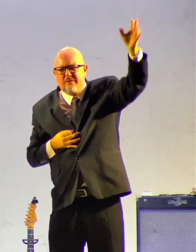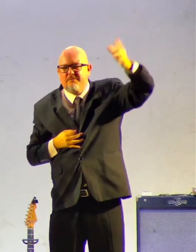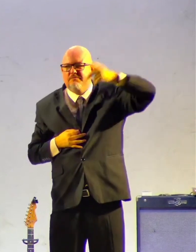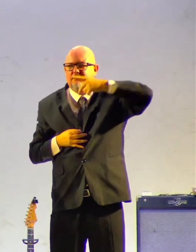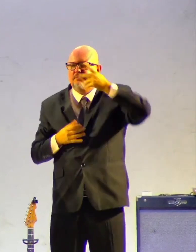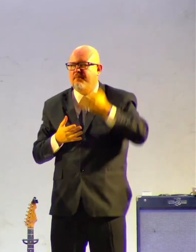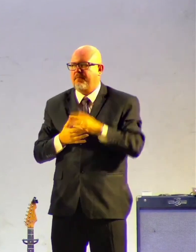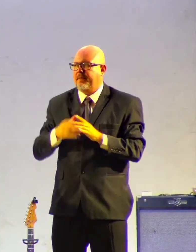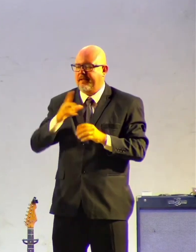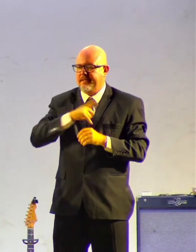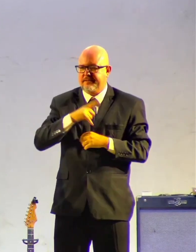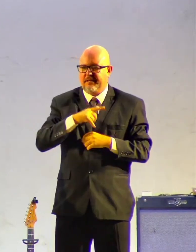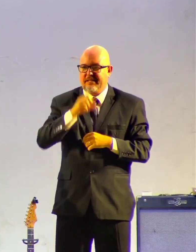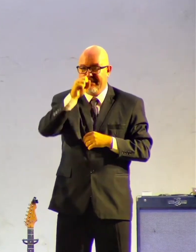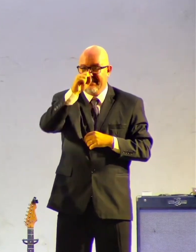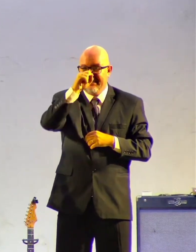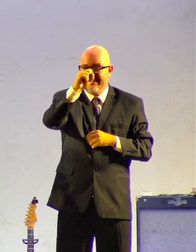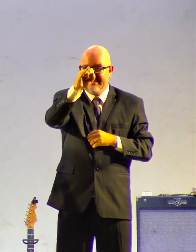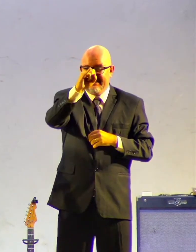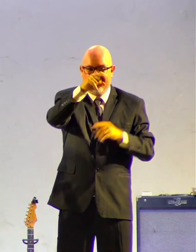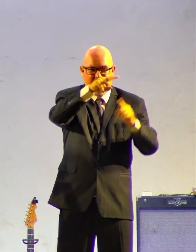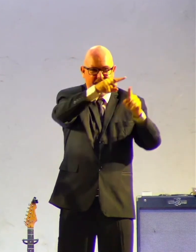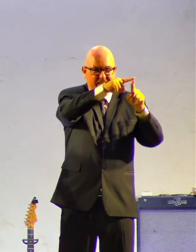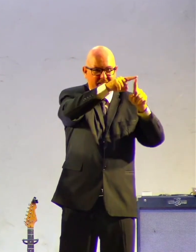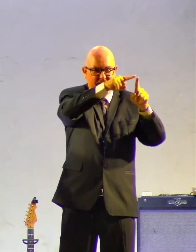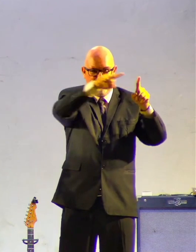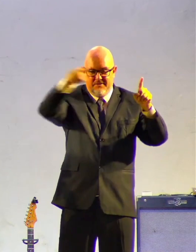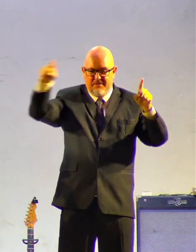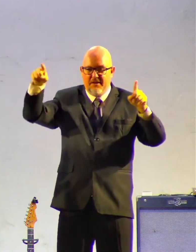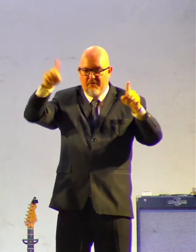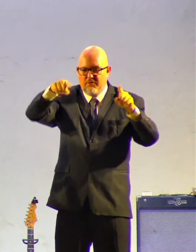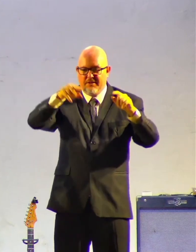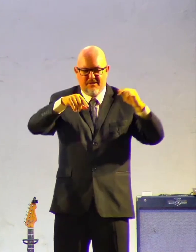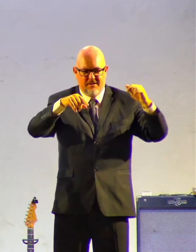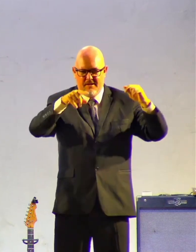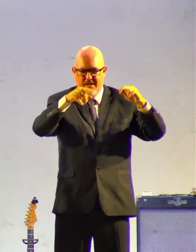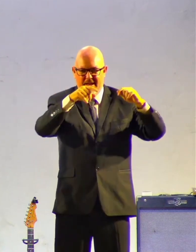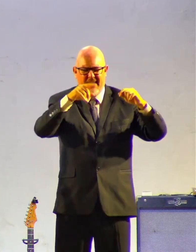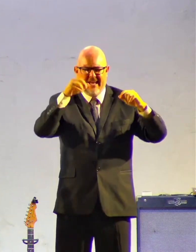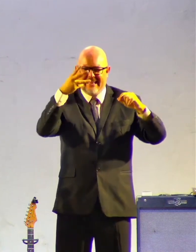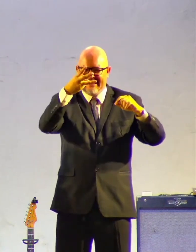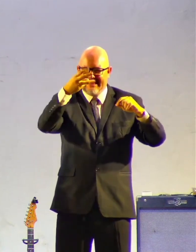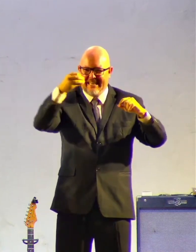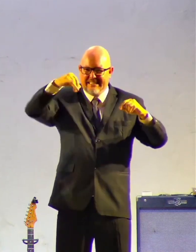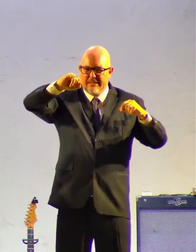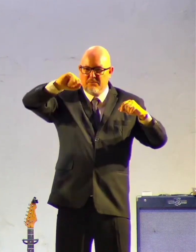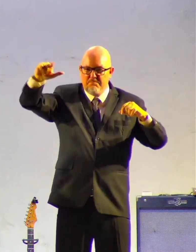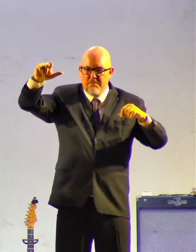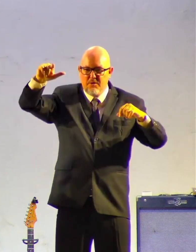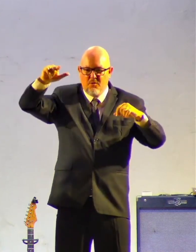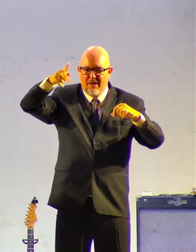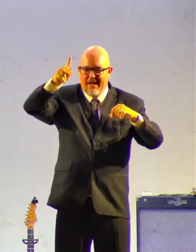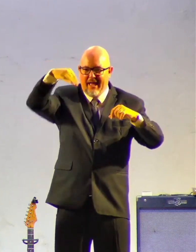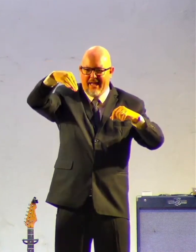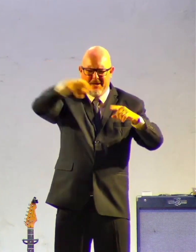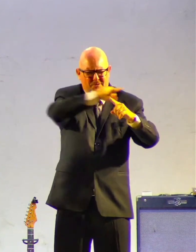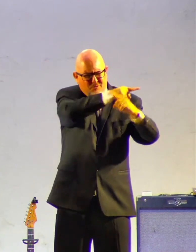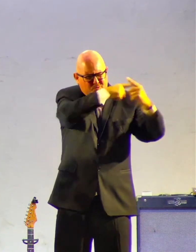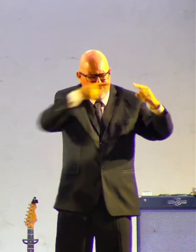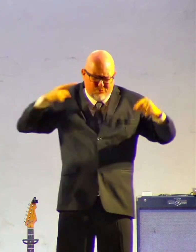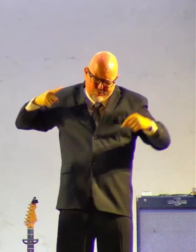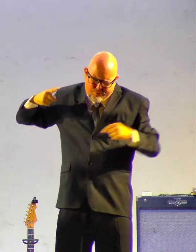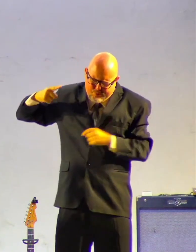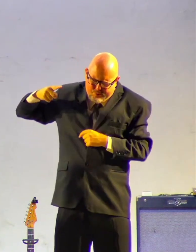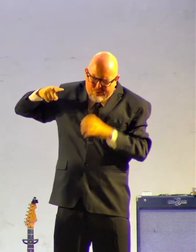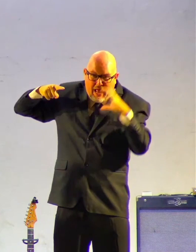isso? Significa que se você voasse a velocidade da luz, 300 mil quilômetros por segundo,